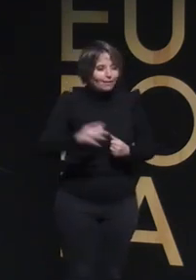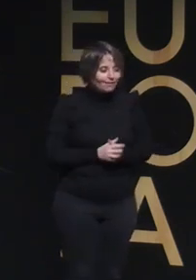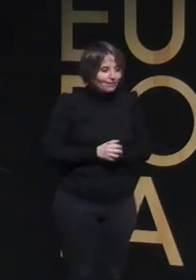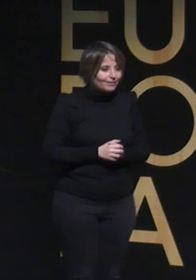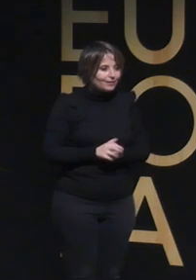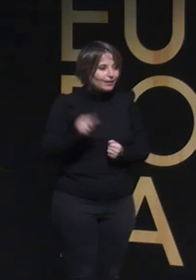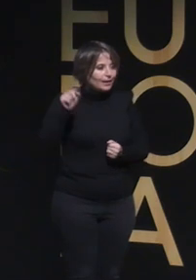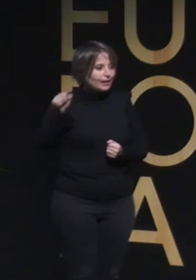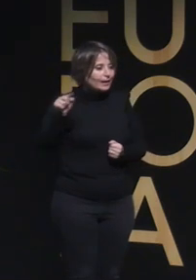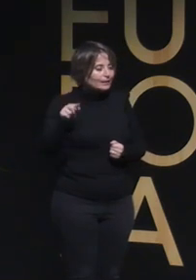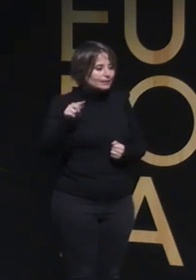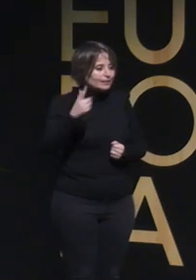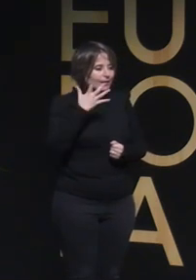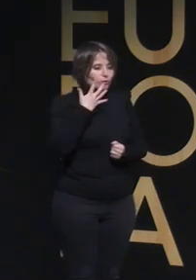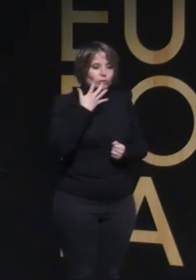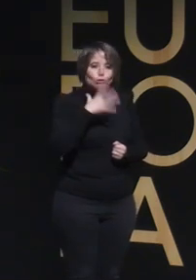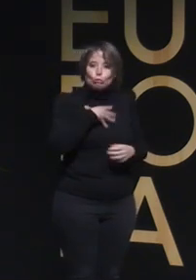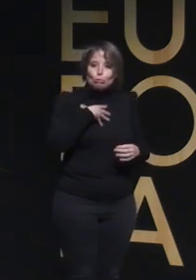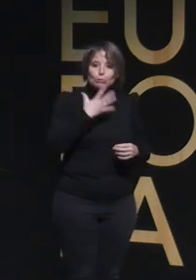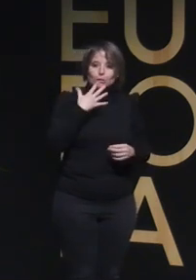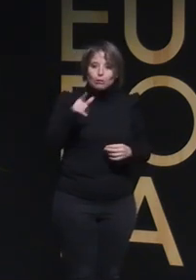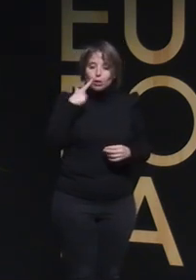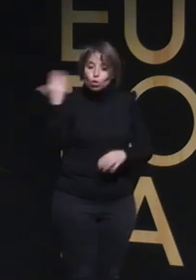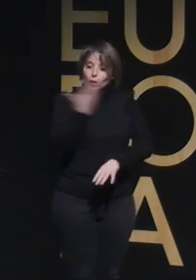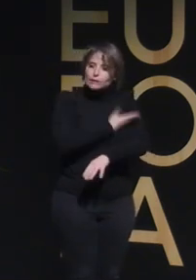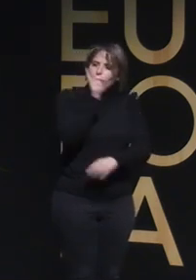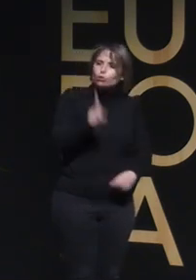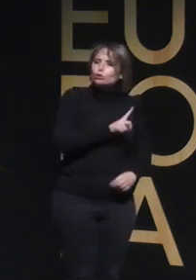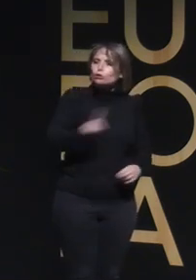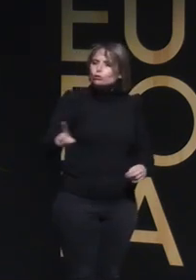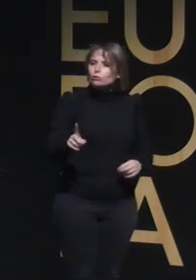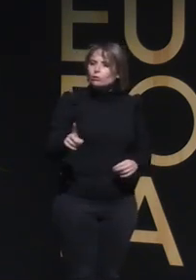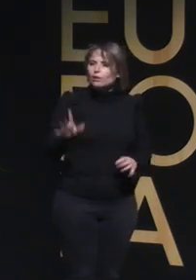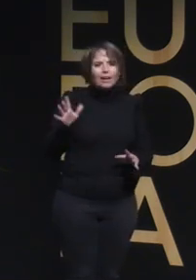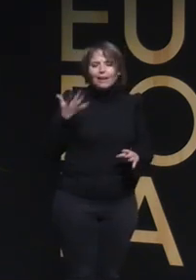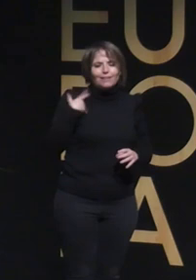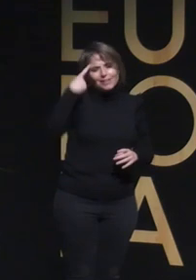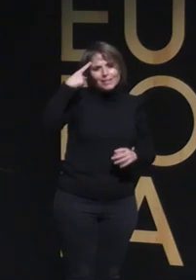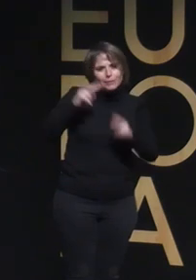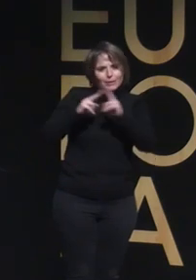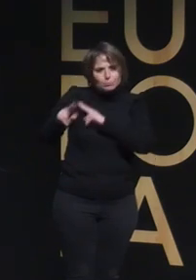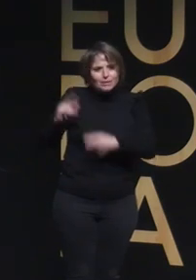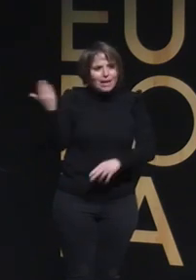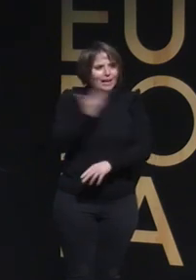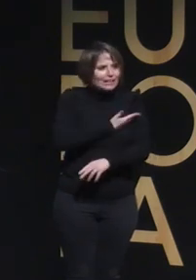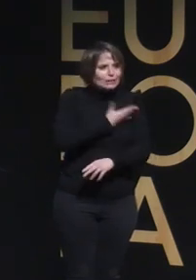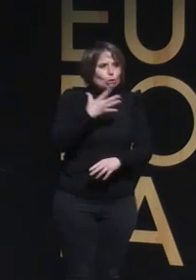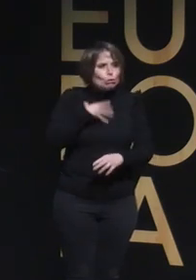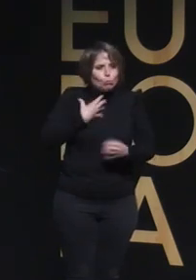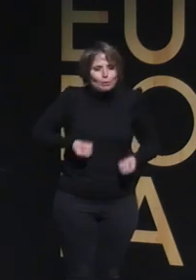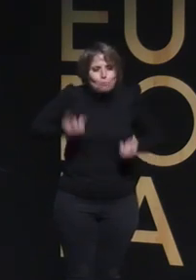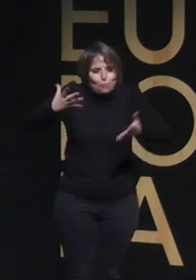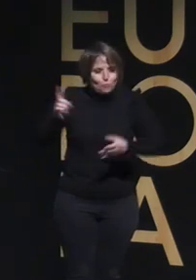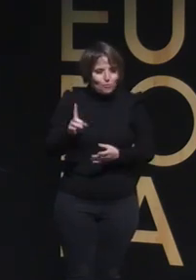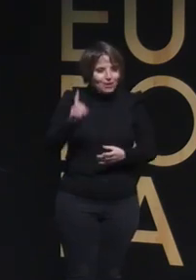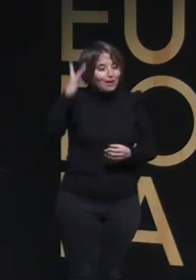la parte en la que lo que no puede ser es que digan, hostia, ¿estoy castigado o no estoy castigado? Ahí somos predecibles. El castigo no lo ponemos para educar. El castigo, en